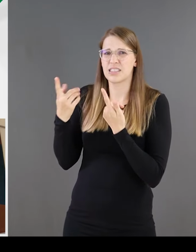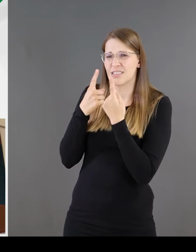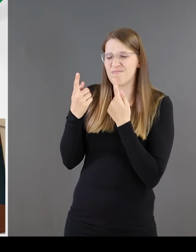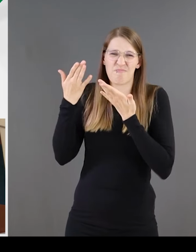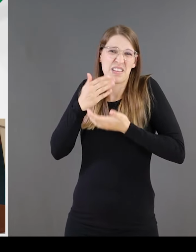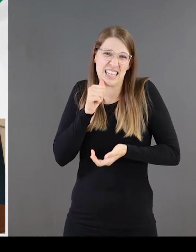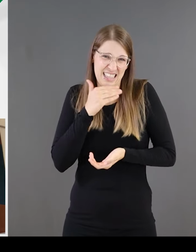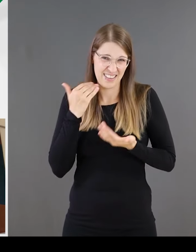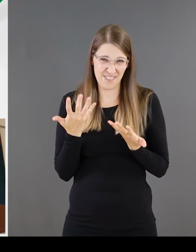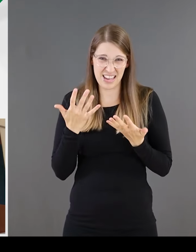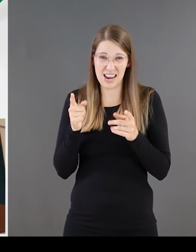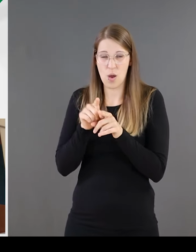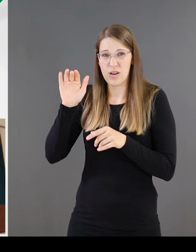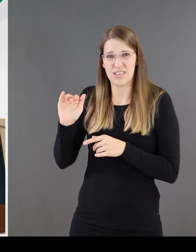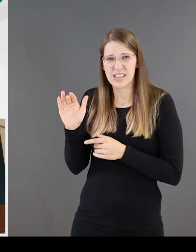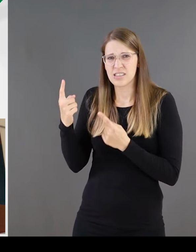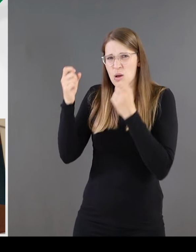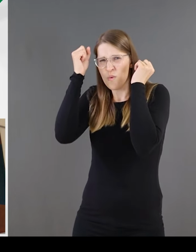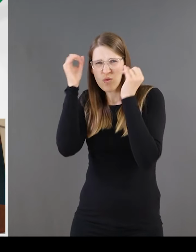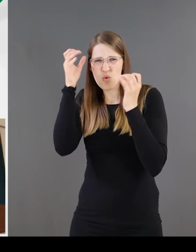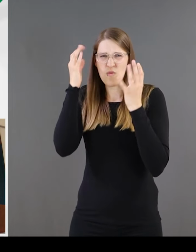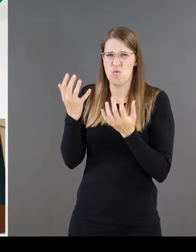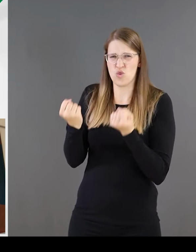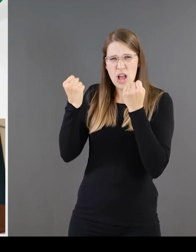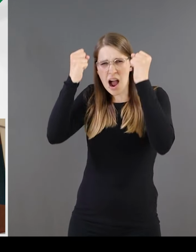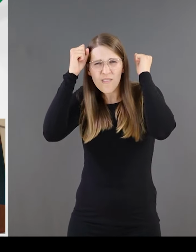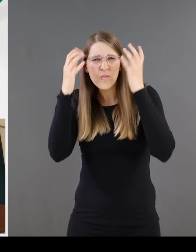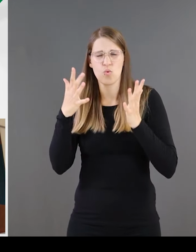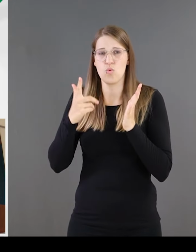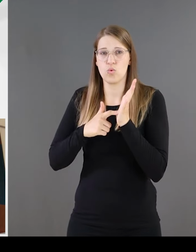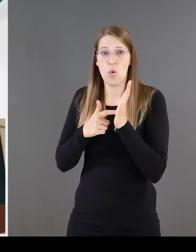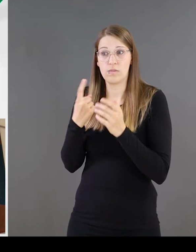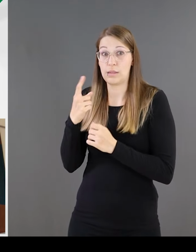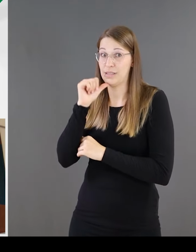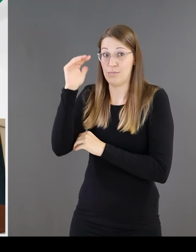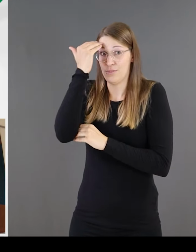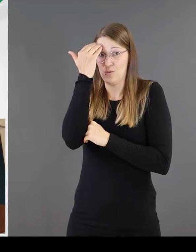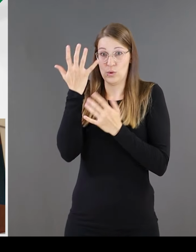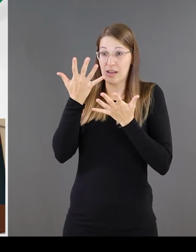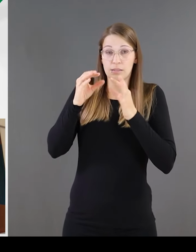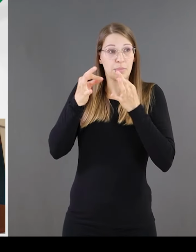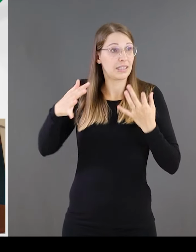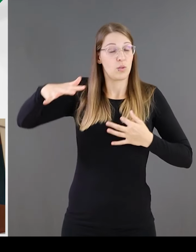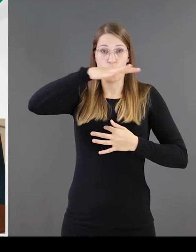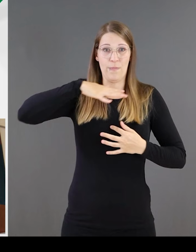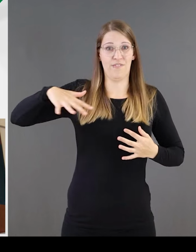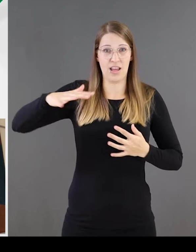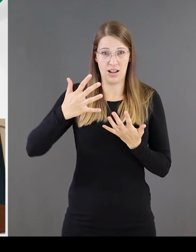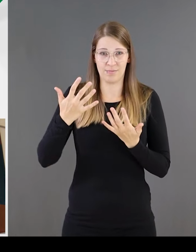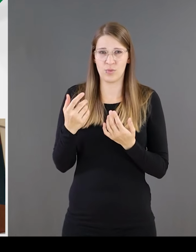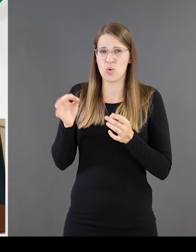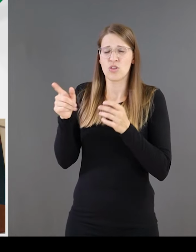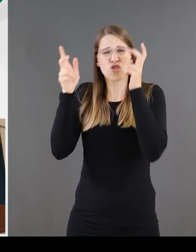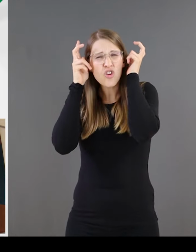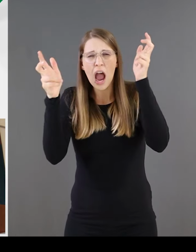ist es so, dass Kinder in der Wut, in der stärksten Wut so etwas wie einen Realitätsverlust erleiden. Das heißt, sie schreien